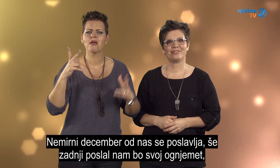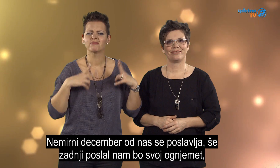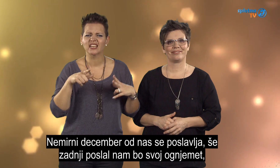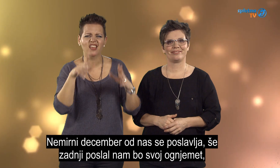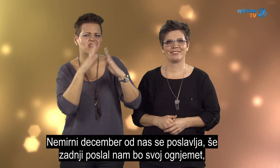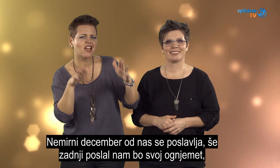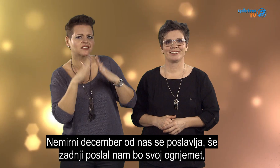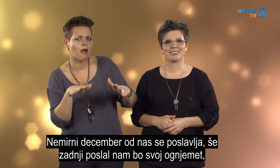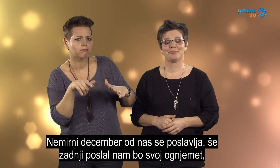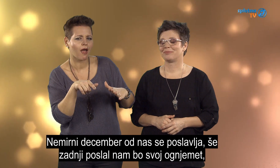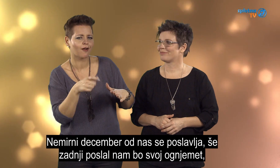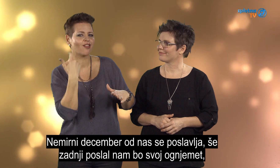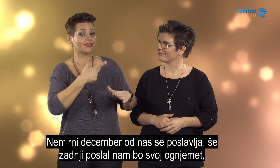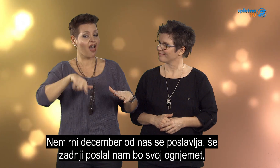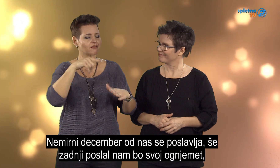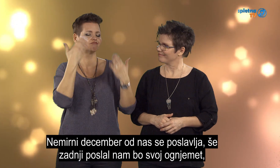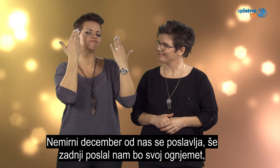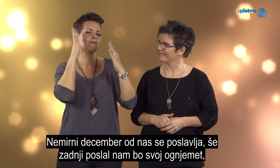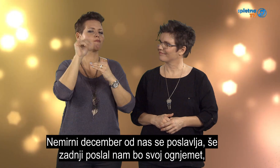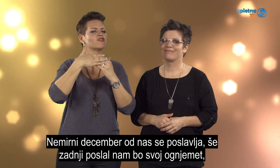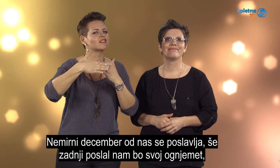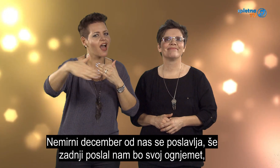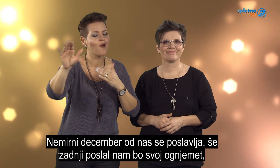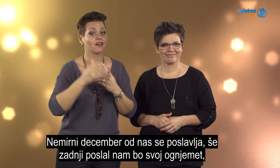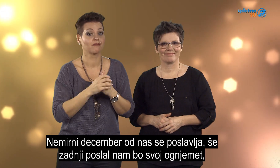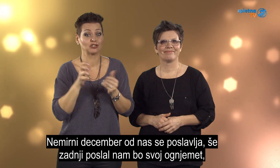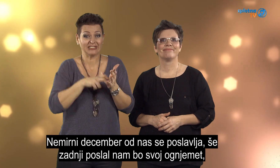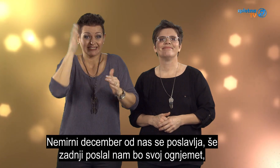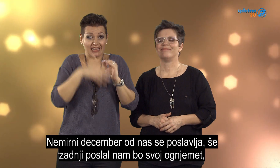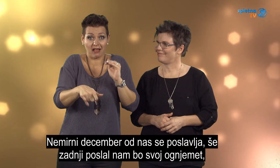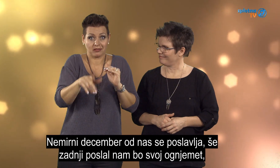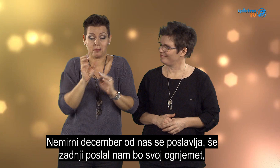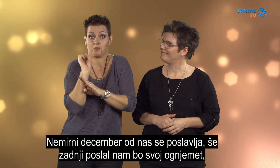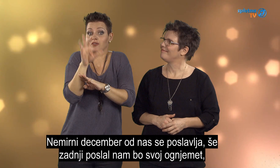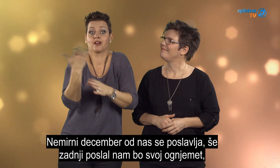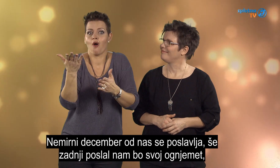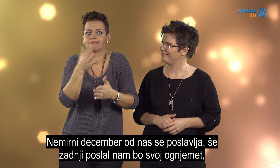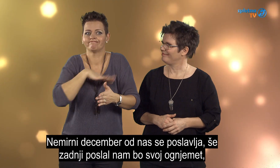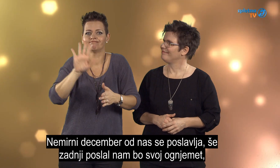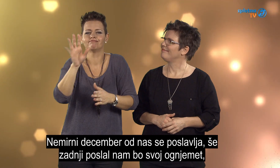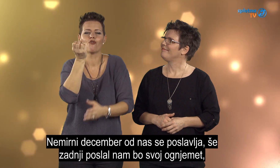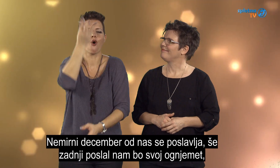Nemirni december od nas se poslavlja, še zadnji poslal nam bo svoj ognjemet.